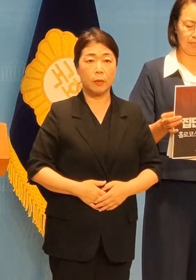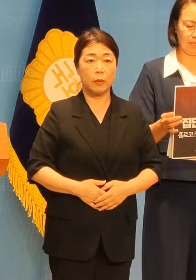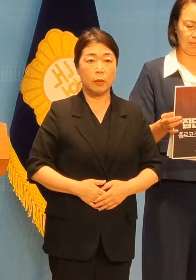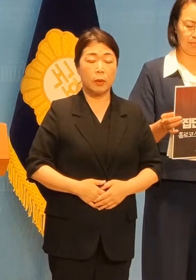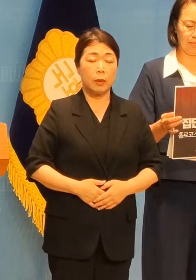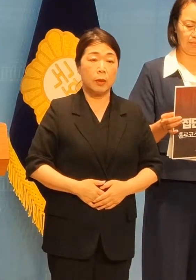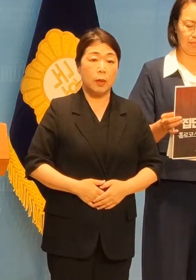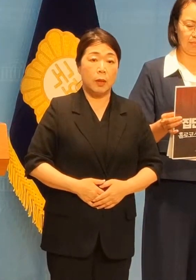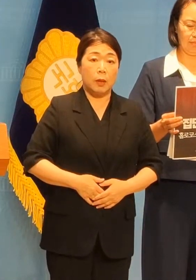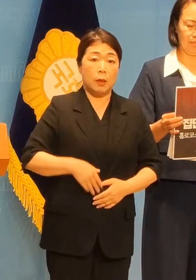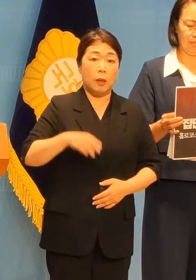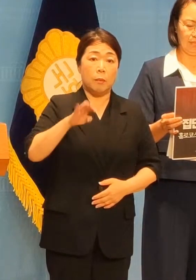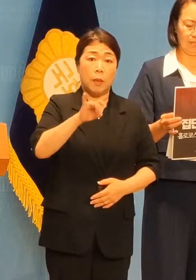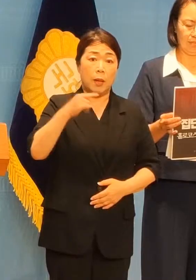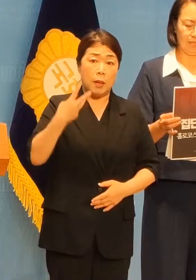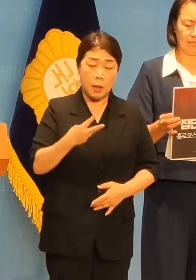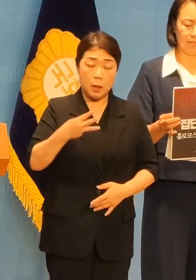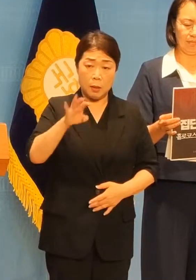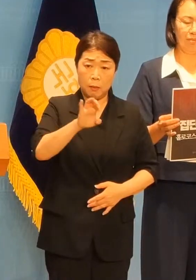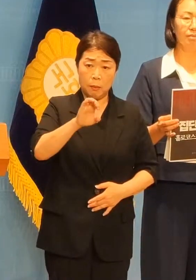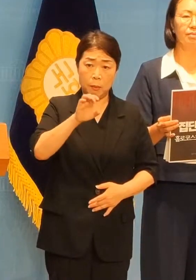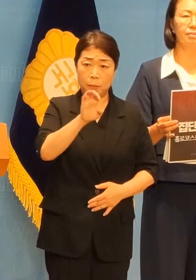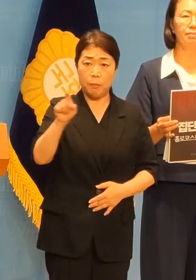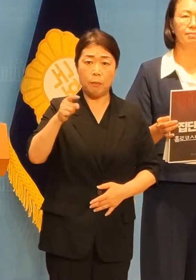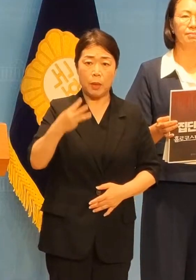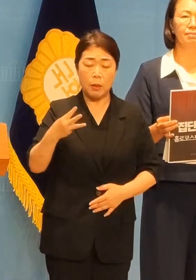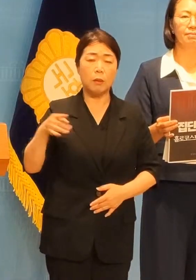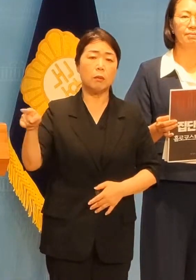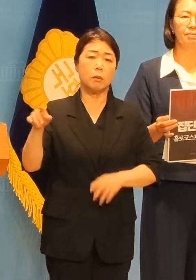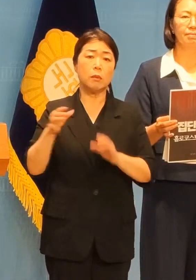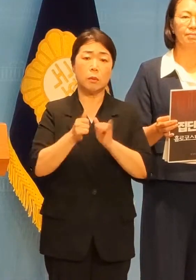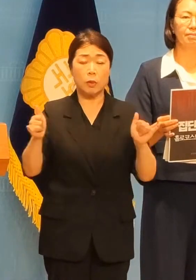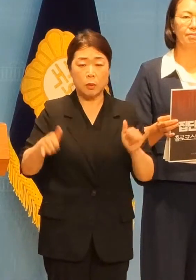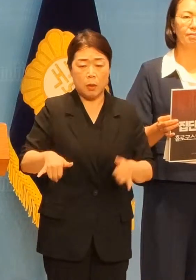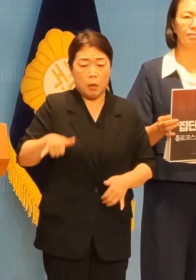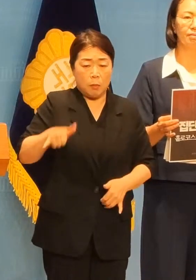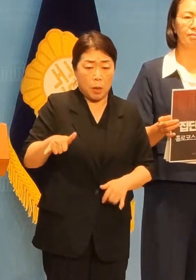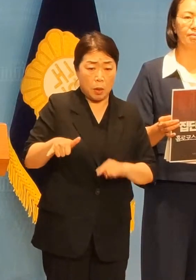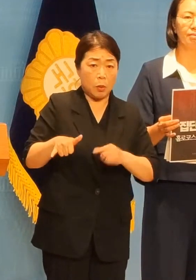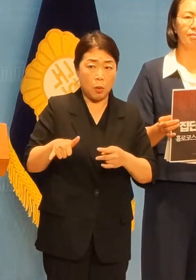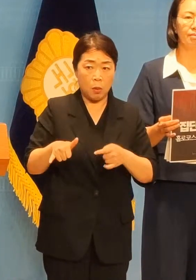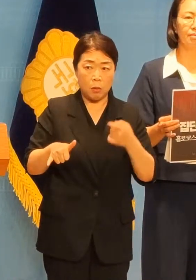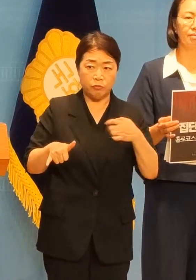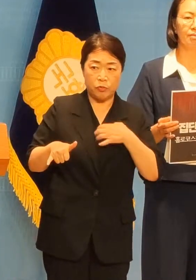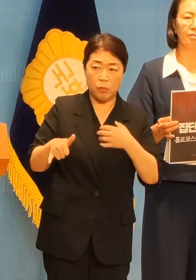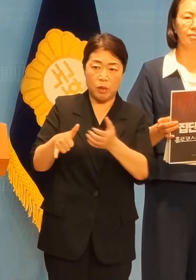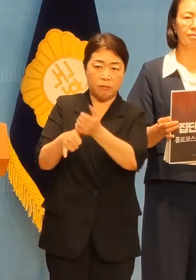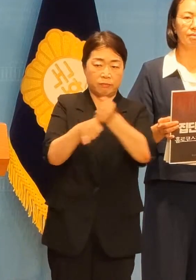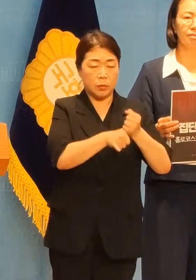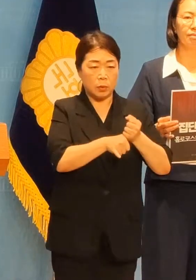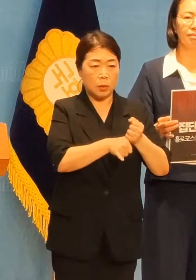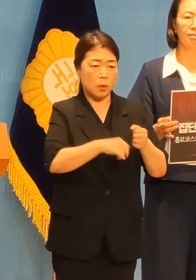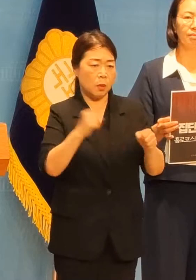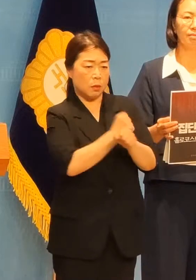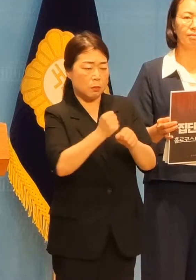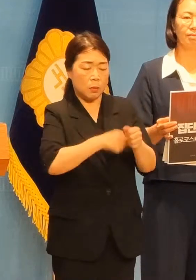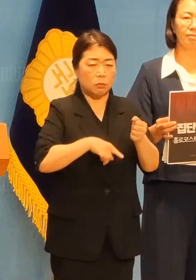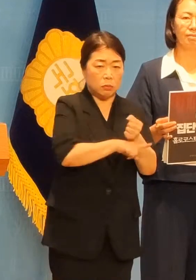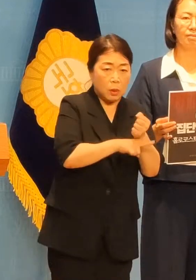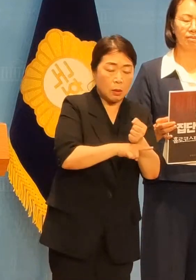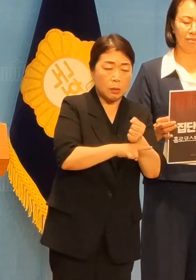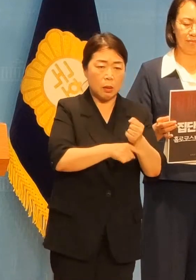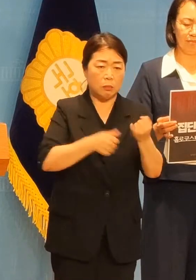팔레스타인인은 가방만 들어도 테러리스트로 몰립니다. 수천 명이 구금되어 고문, 구타,